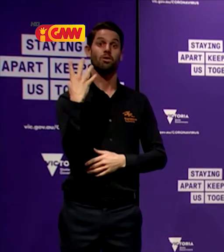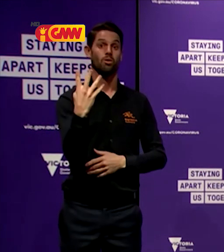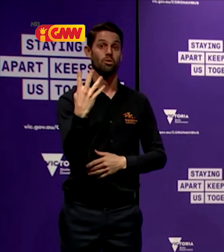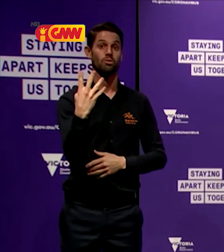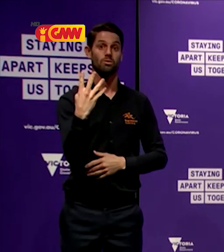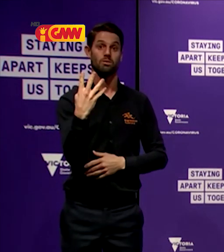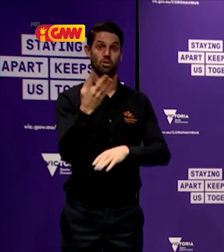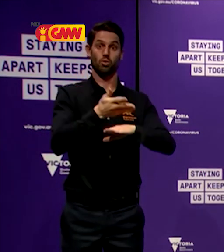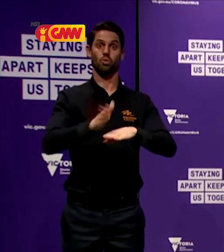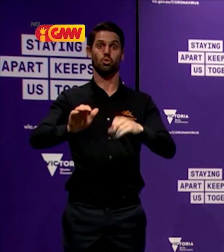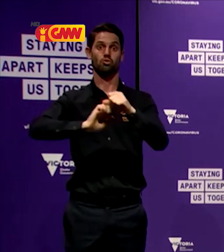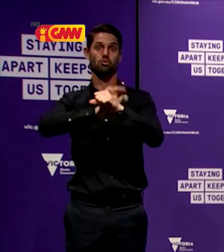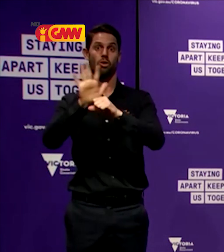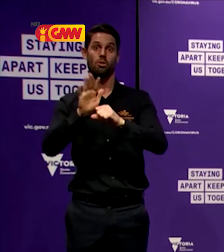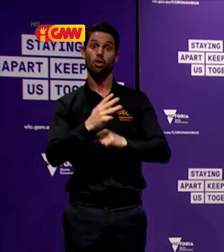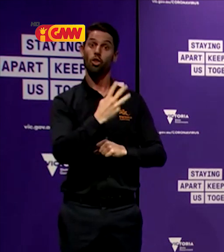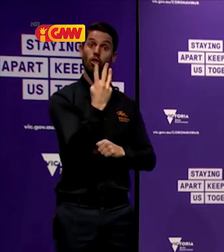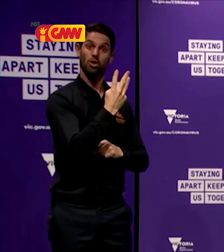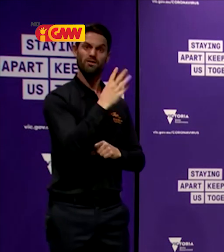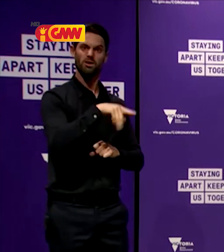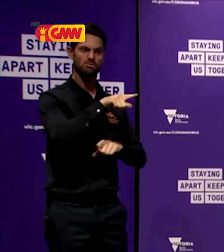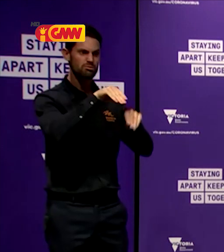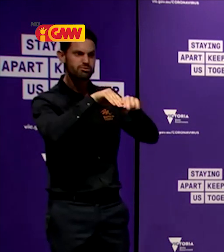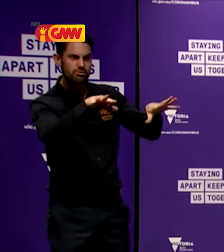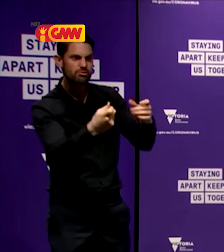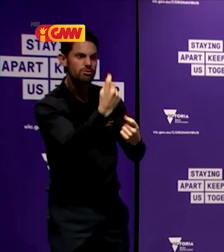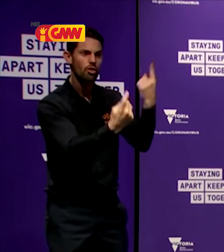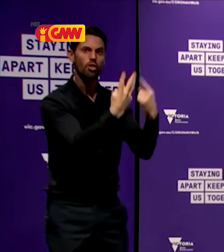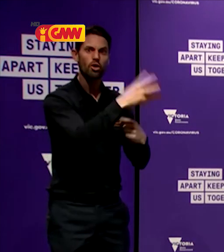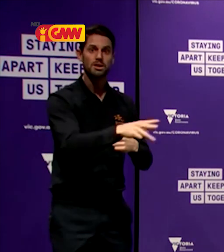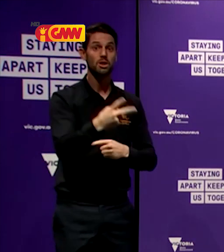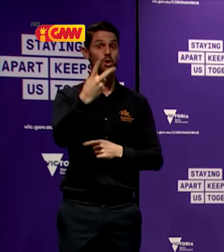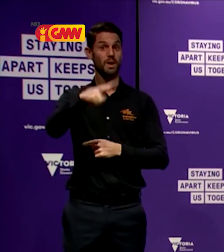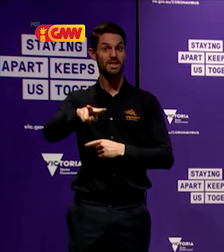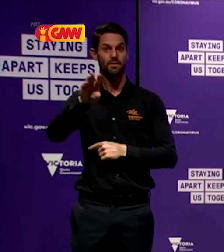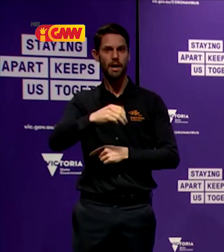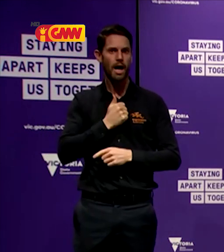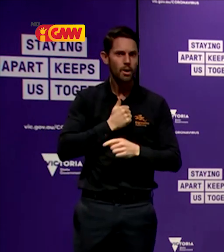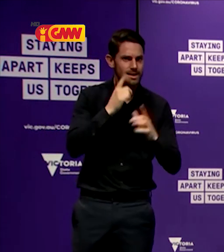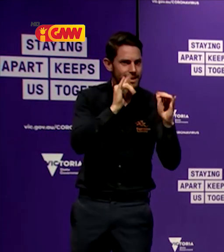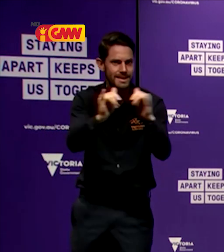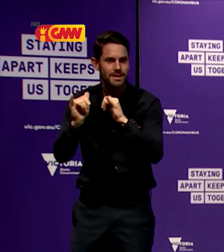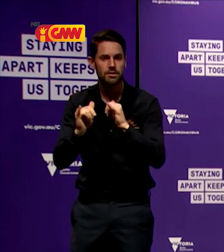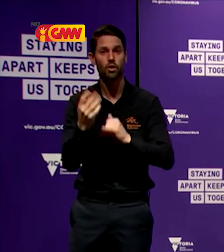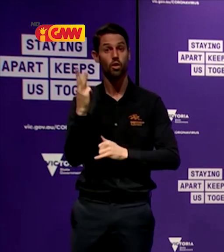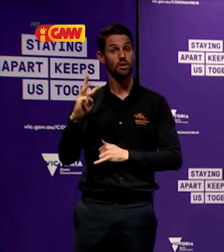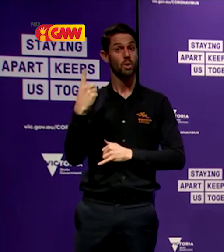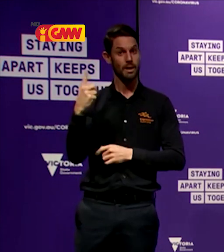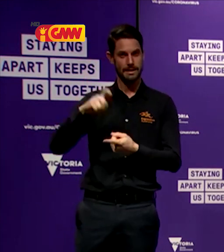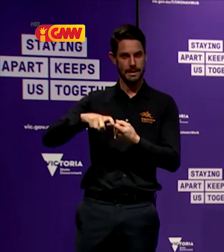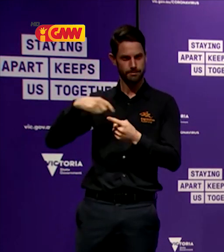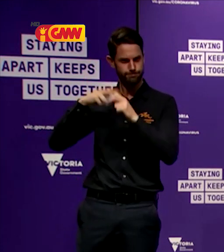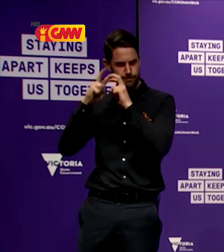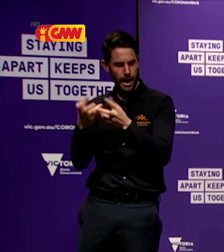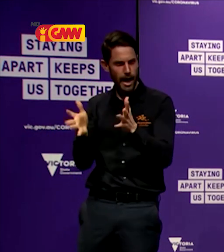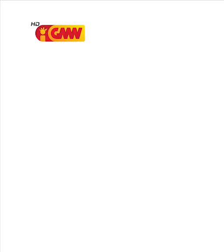ho Estado sira selok. E fala Estado de Queensland, Norte Austrália, se loca fala fronteira com o resto do Estado de Siracelo, que a rua Lourenço Anulo Fulangné,